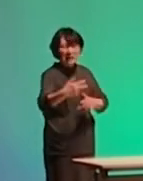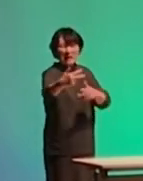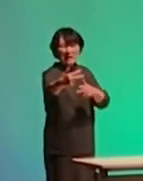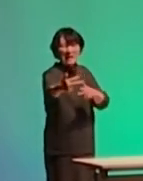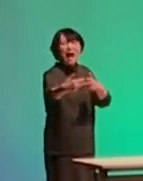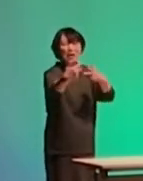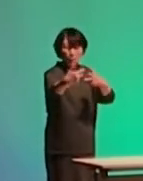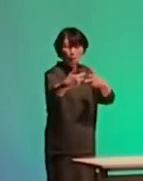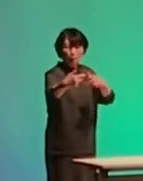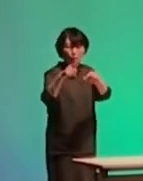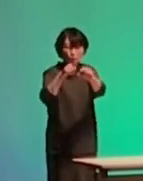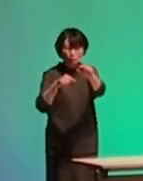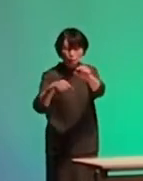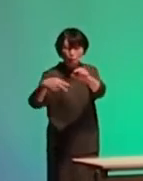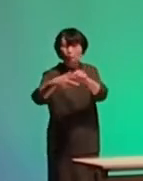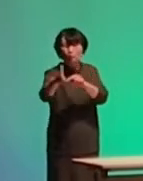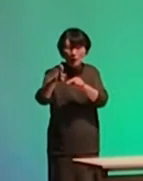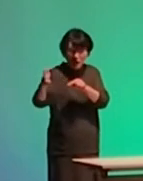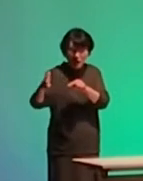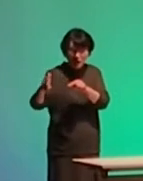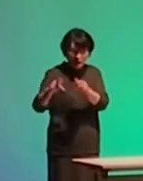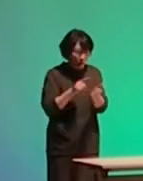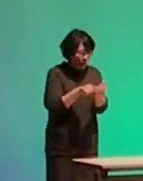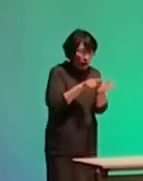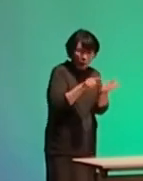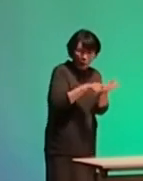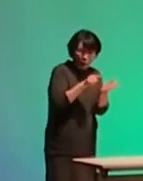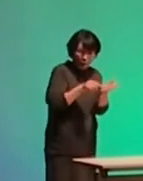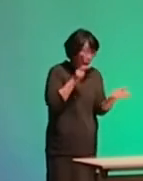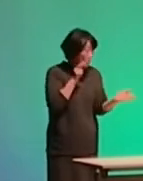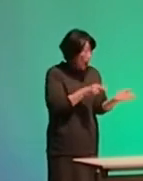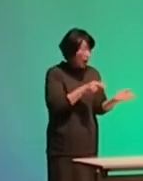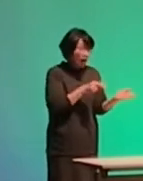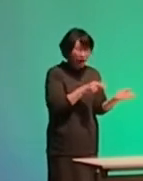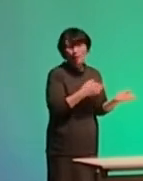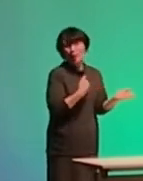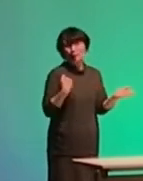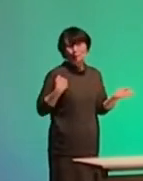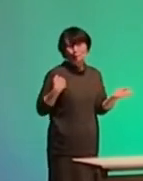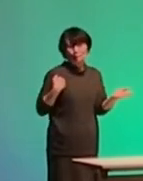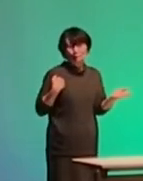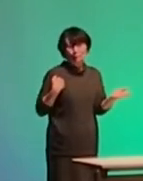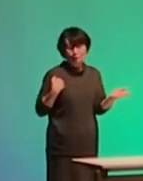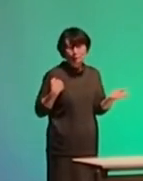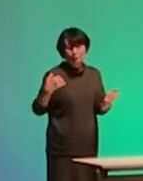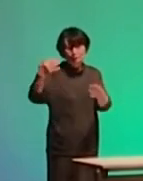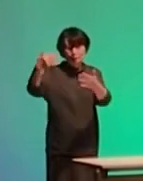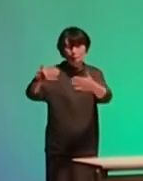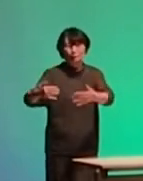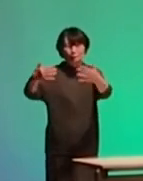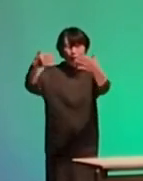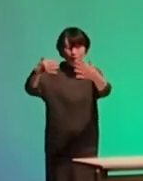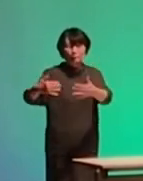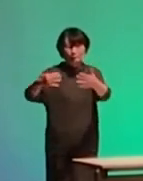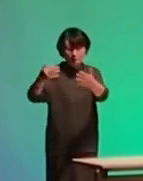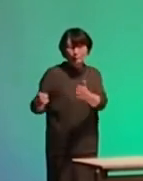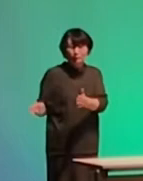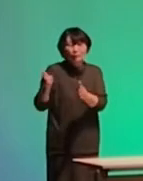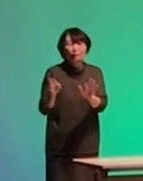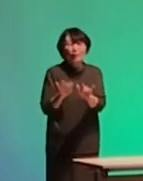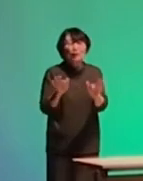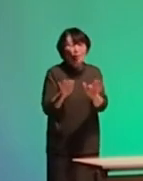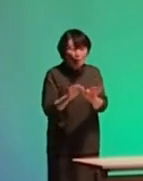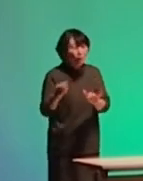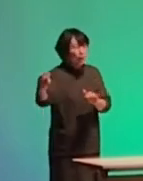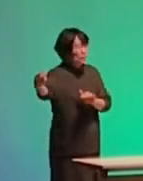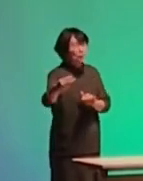、スマホだとかパソコンとかでリアルタイムにこれを実はこの会場にいなくても見ていただけるということ